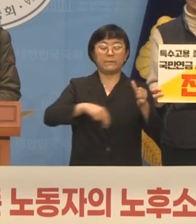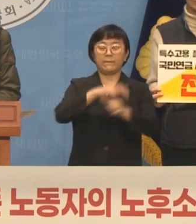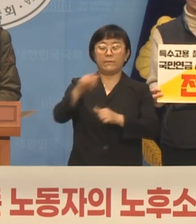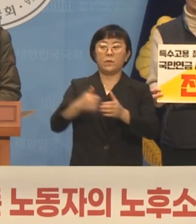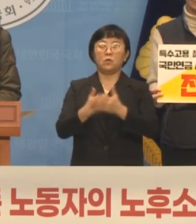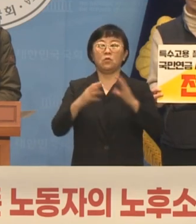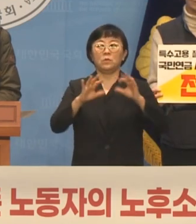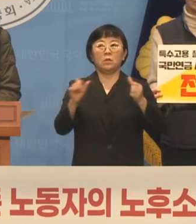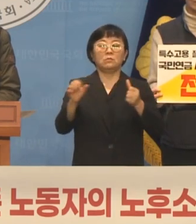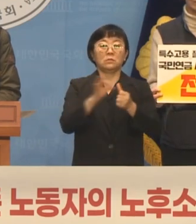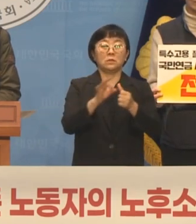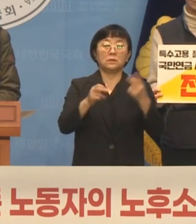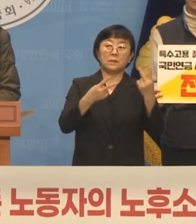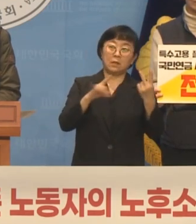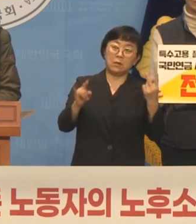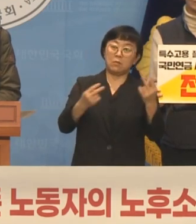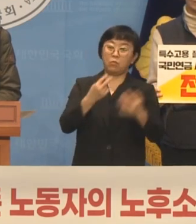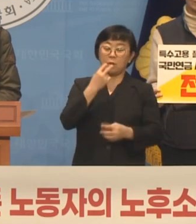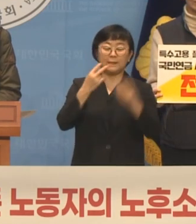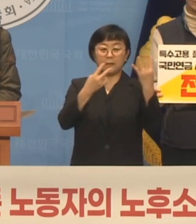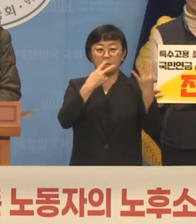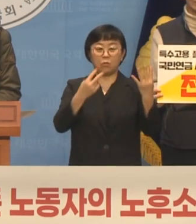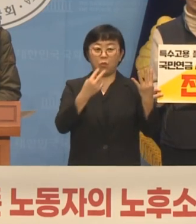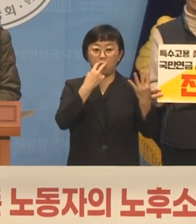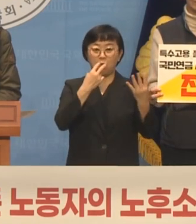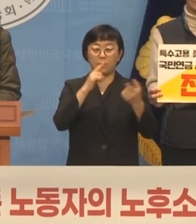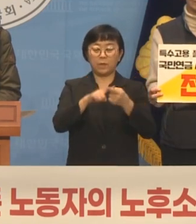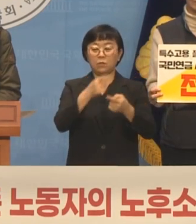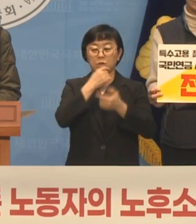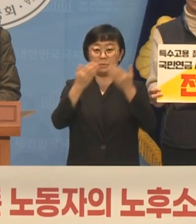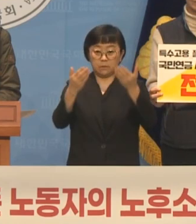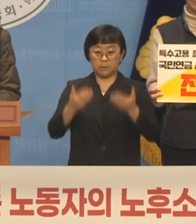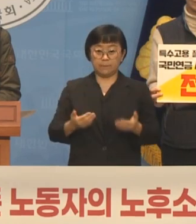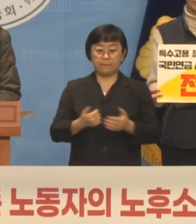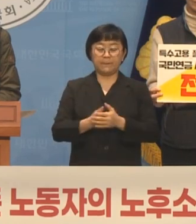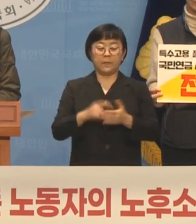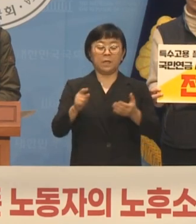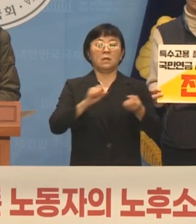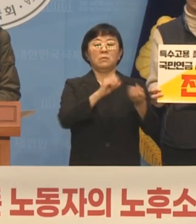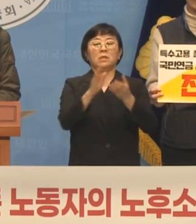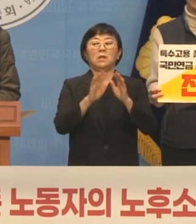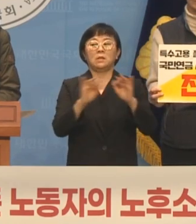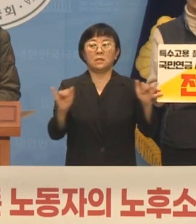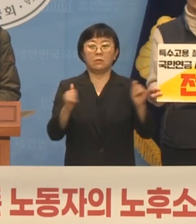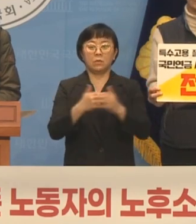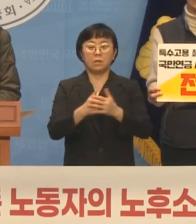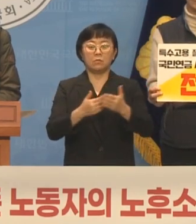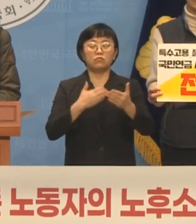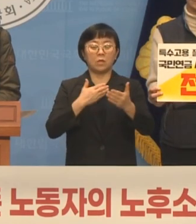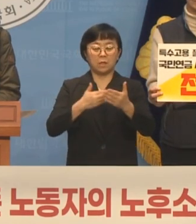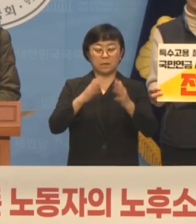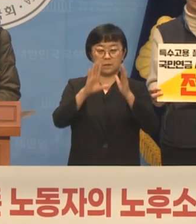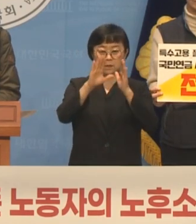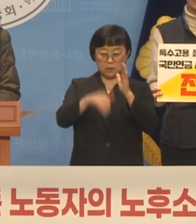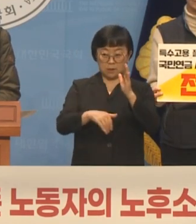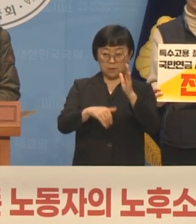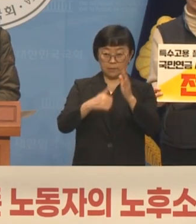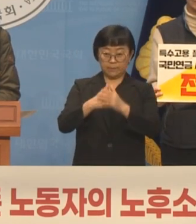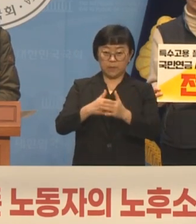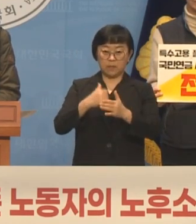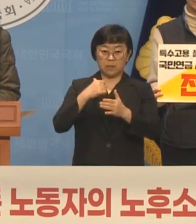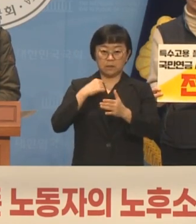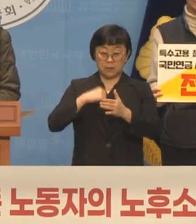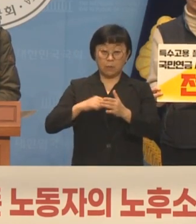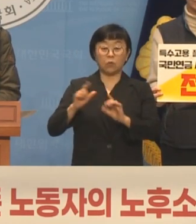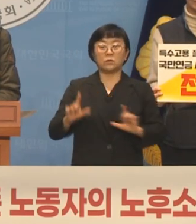4대 보험 정도는 보장돼야 이 플랫폼 노동자들이 이 불안정한 시대를 버텨나갈